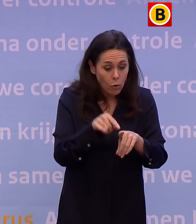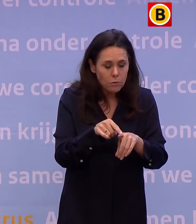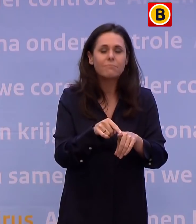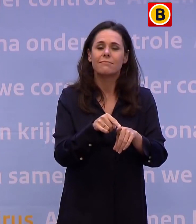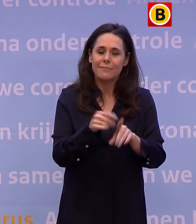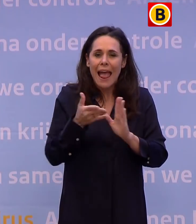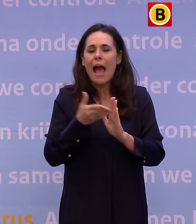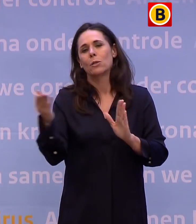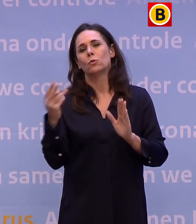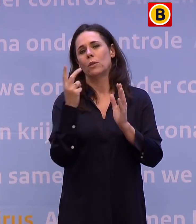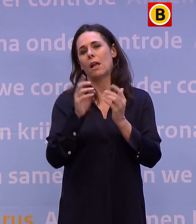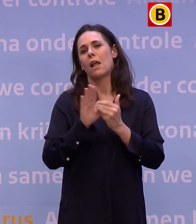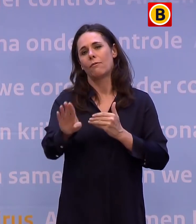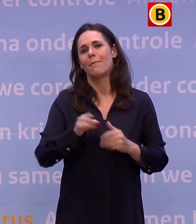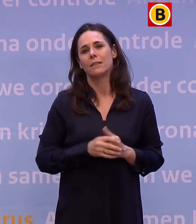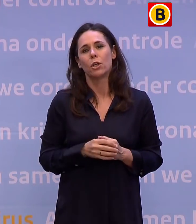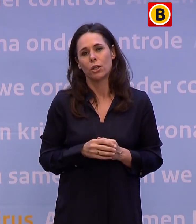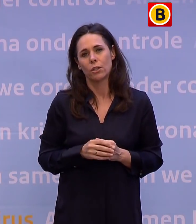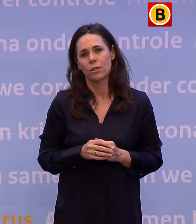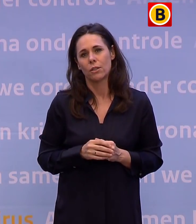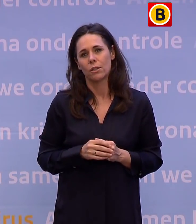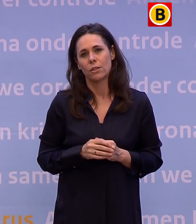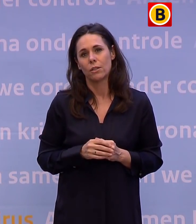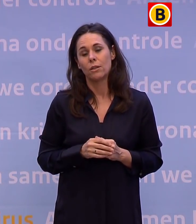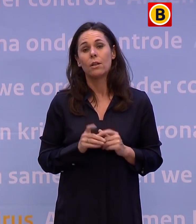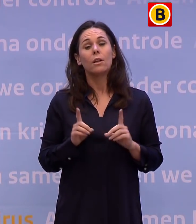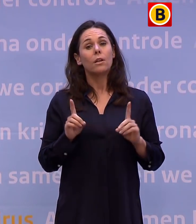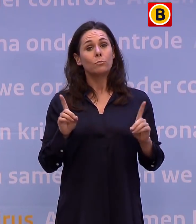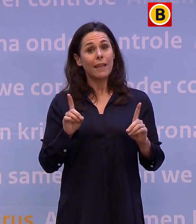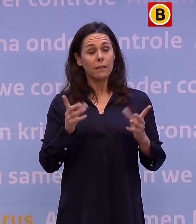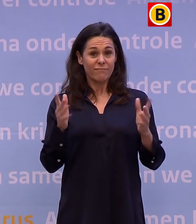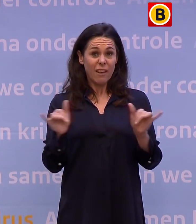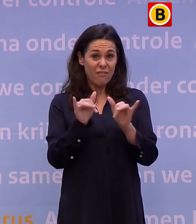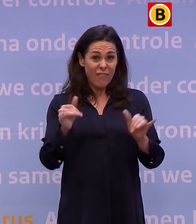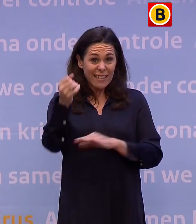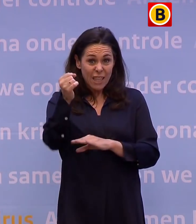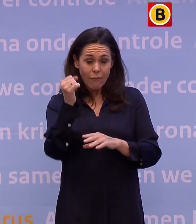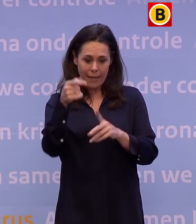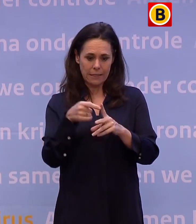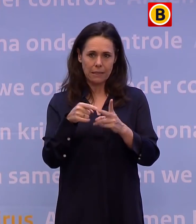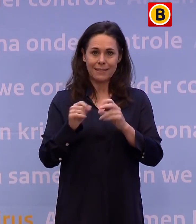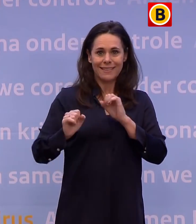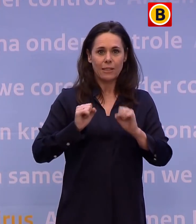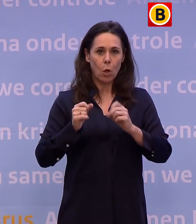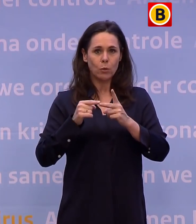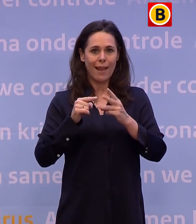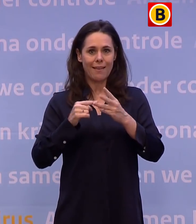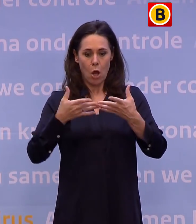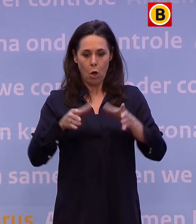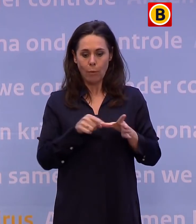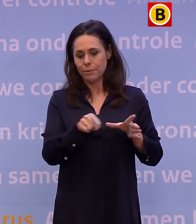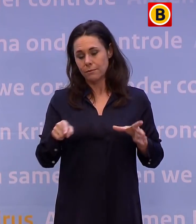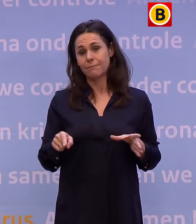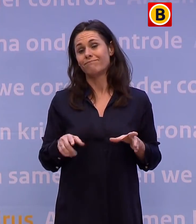deze 1,5 meter regel. En voor de goede orde, feestcafés, discotheken en clubs,